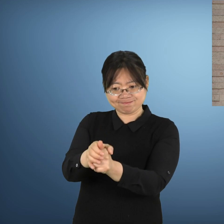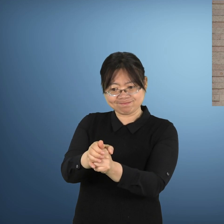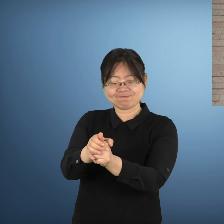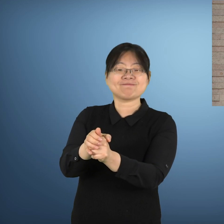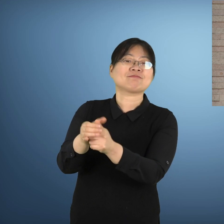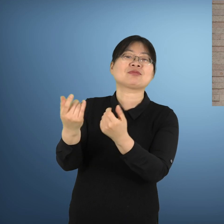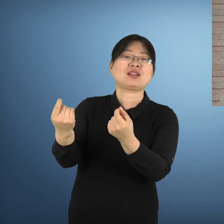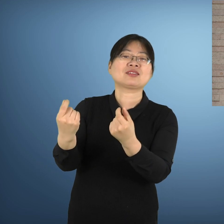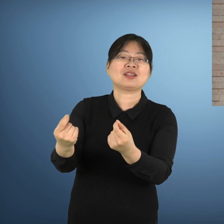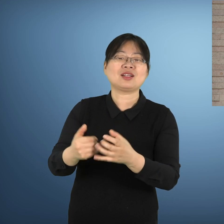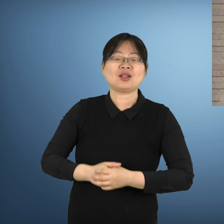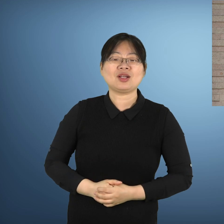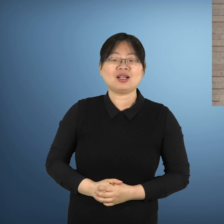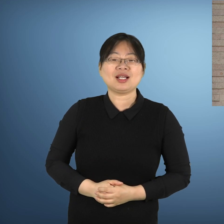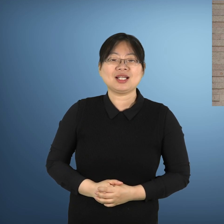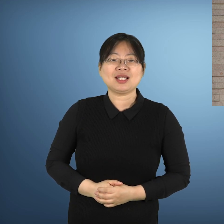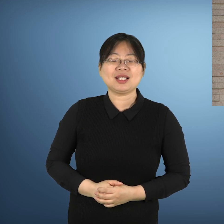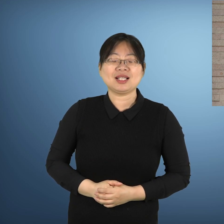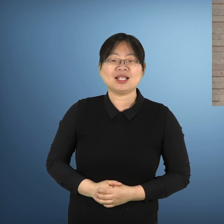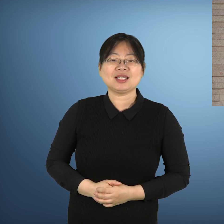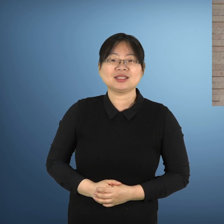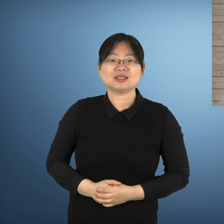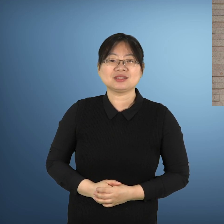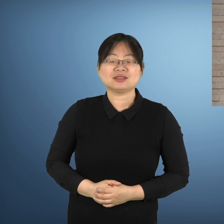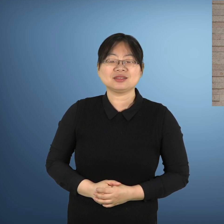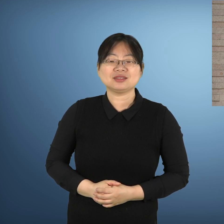거예요. 사명을 사실상